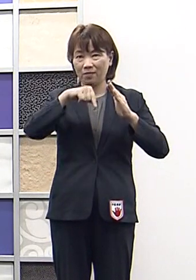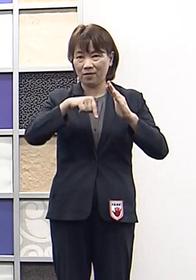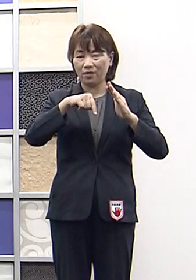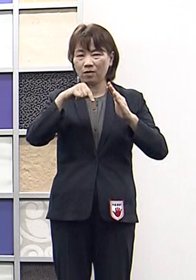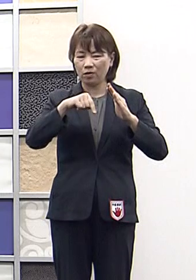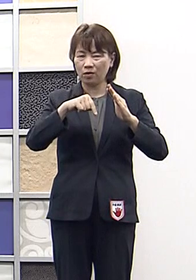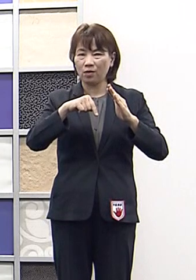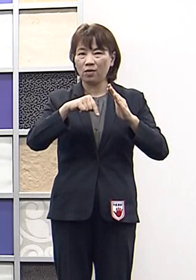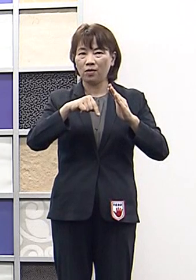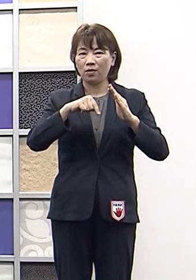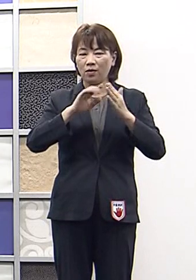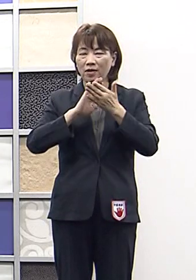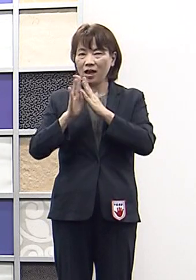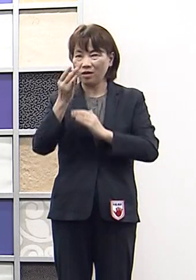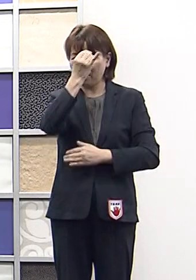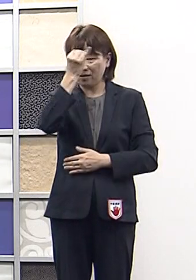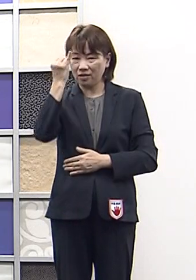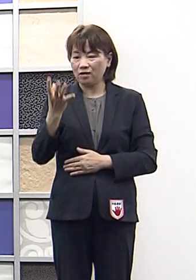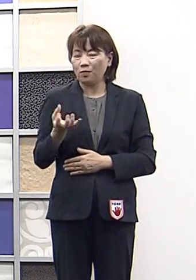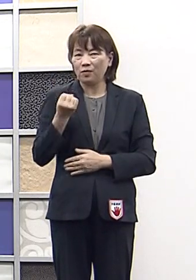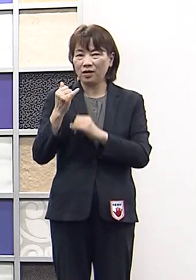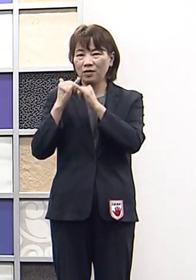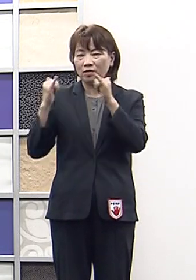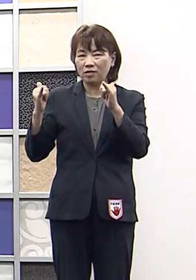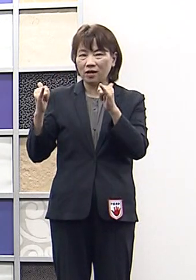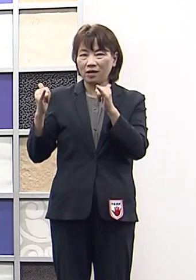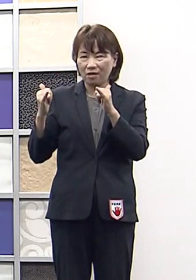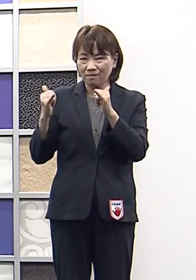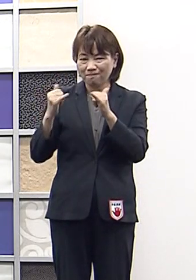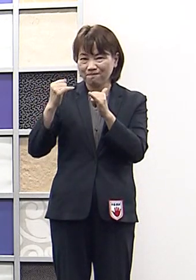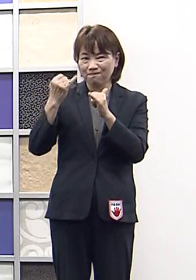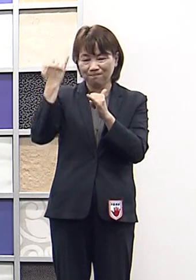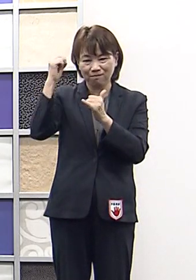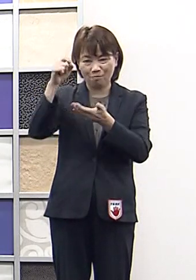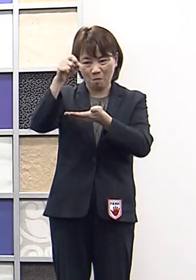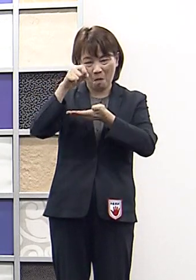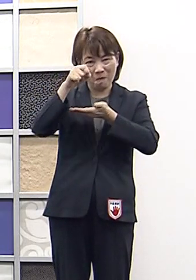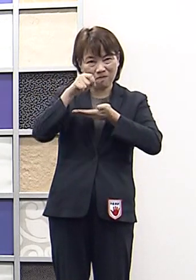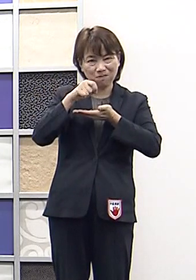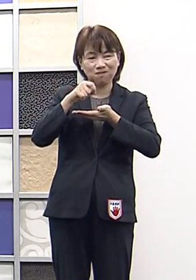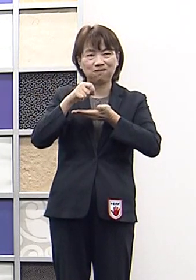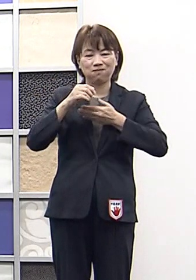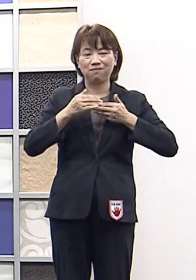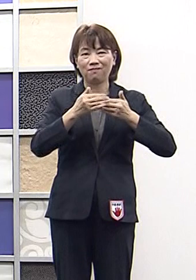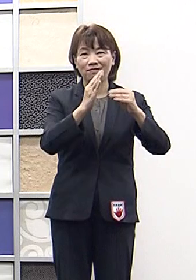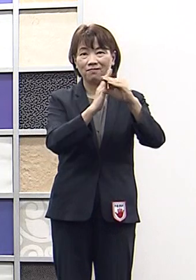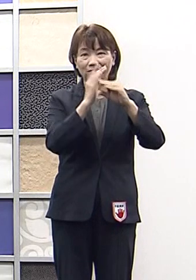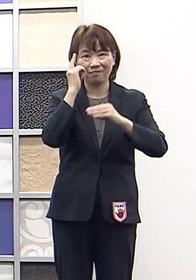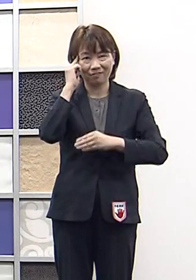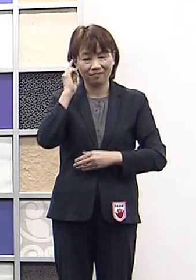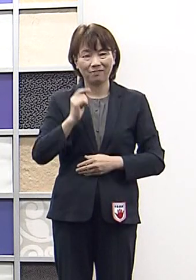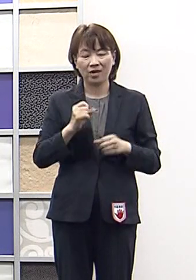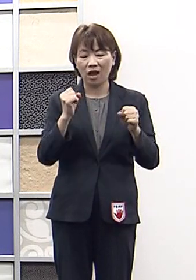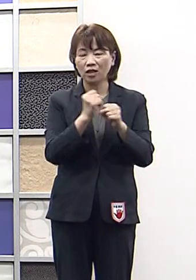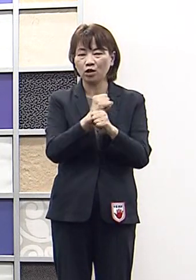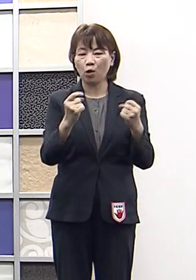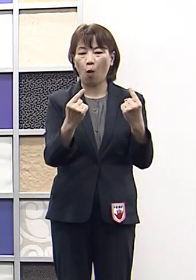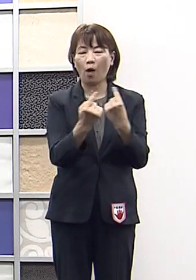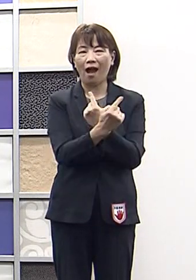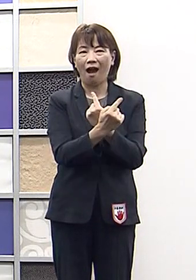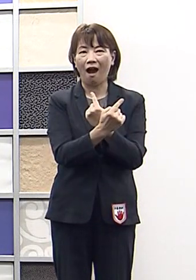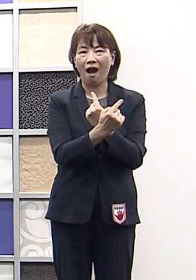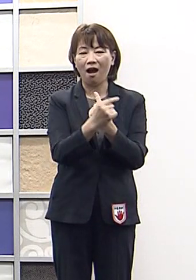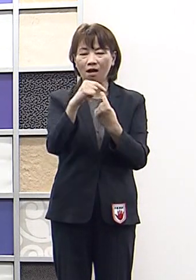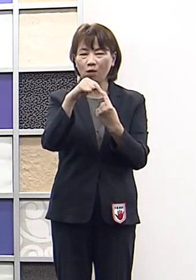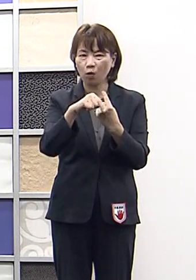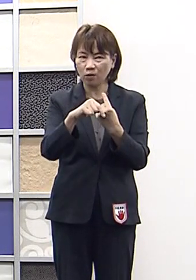といいますか、有識者からも意見をもらって進めているかと思うんですけれども、現時点で事業化に対してのこう